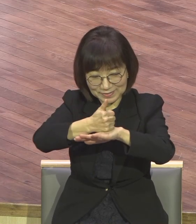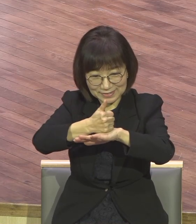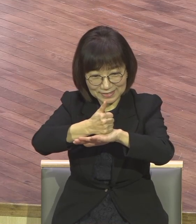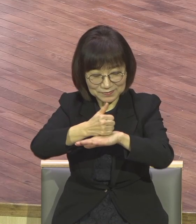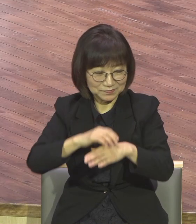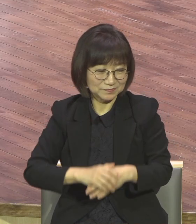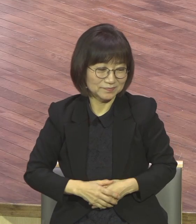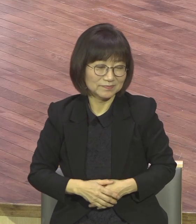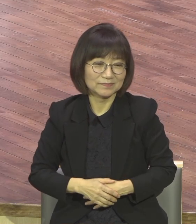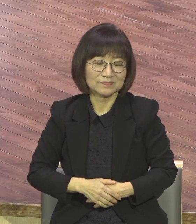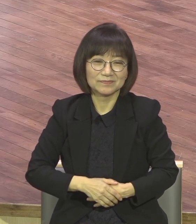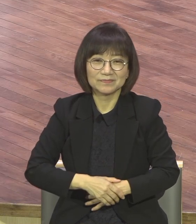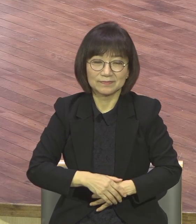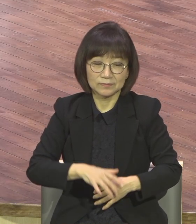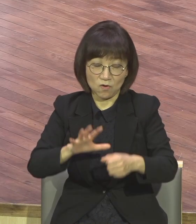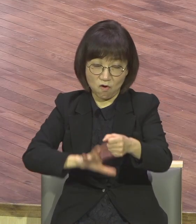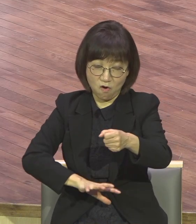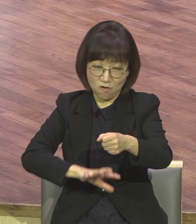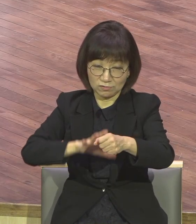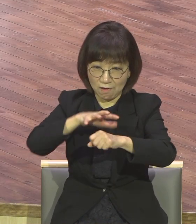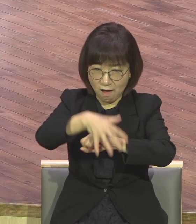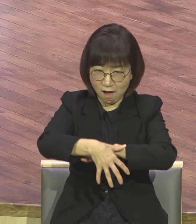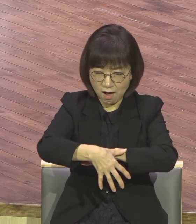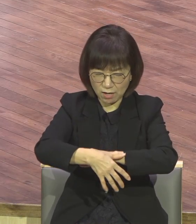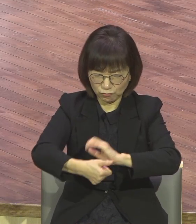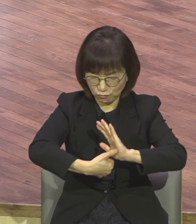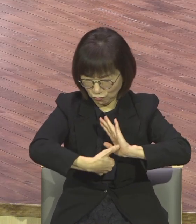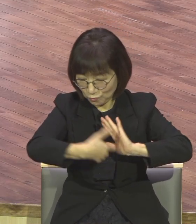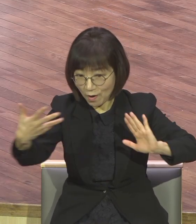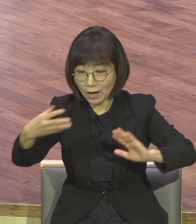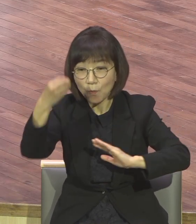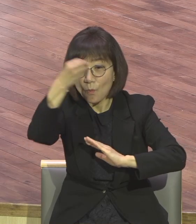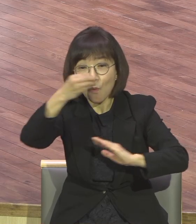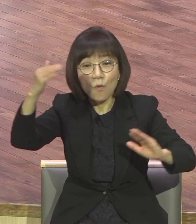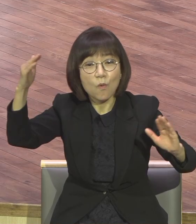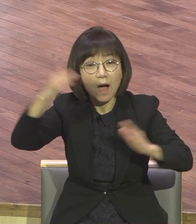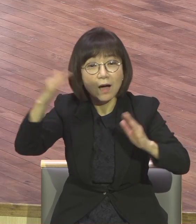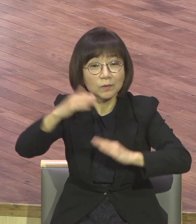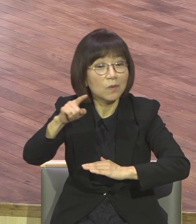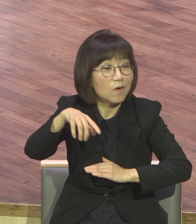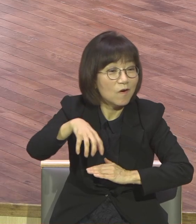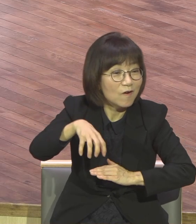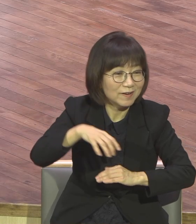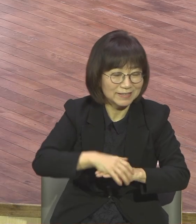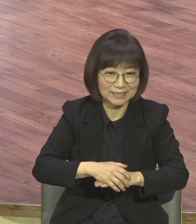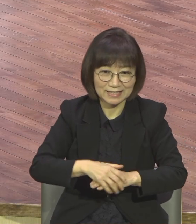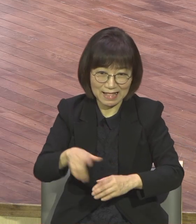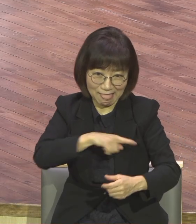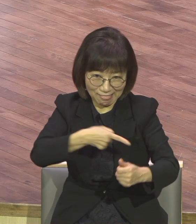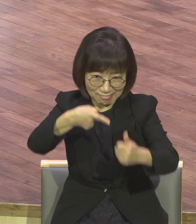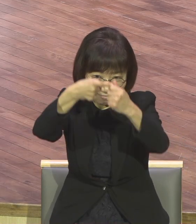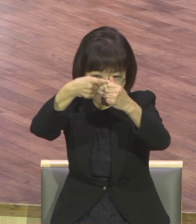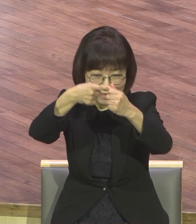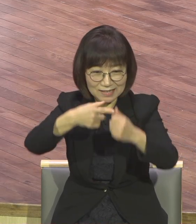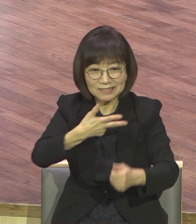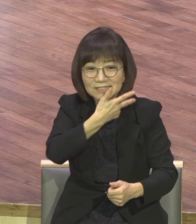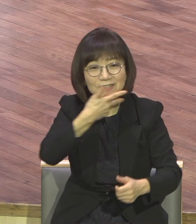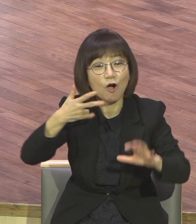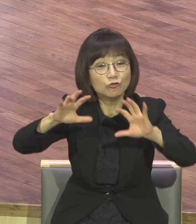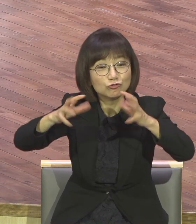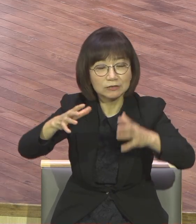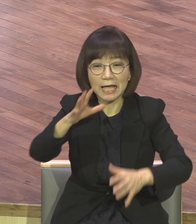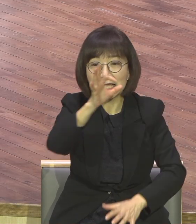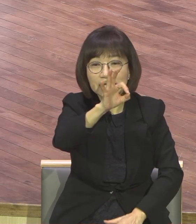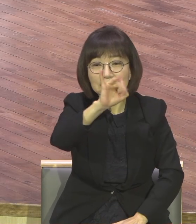전 세계 최고 명문 고등학교를 꼽으라고 하면 항상 1등으로 등장한 학교가